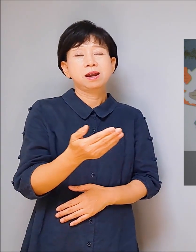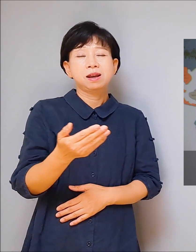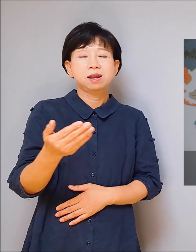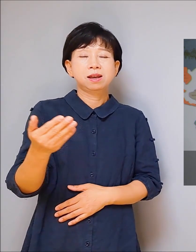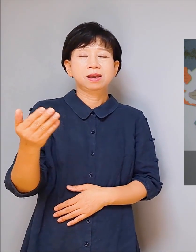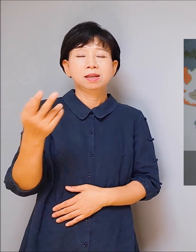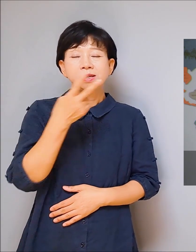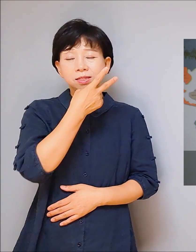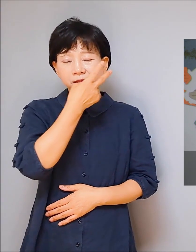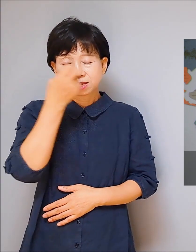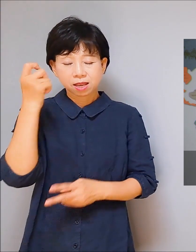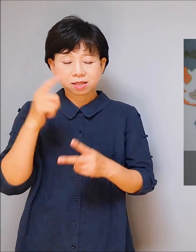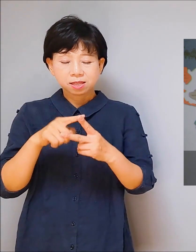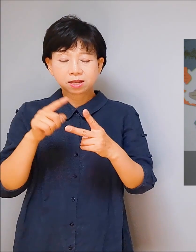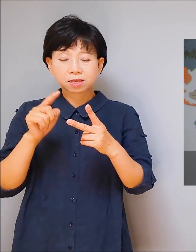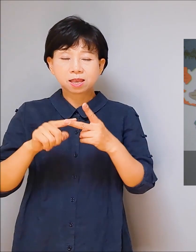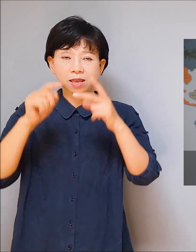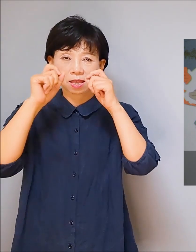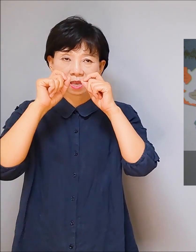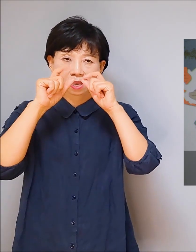말하랴.